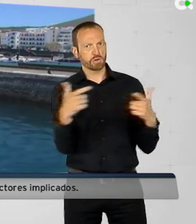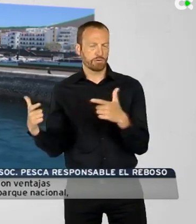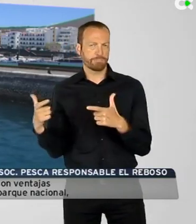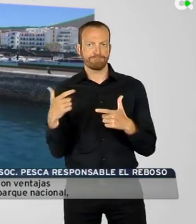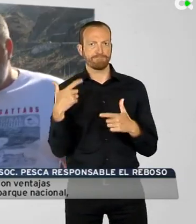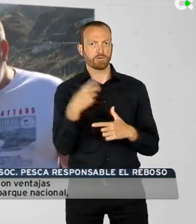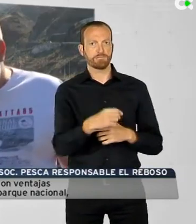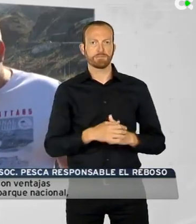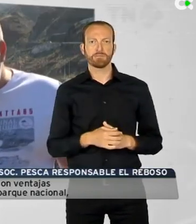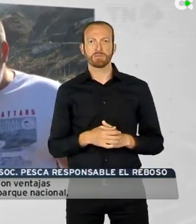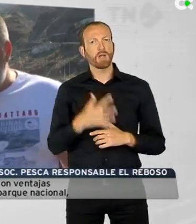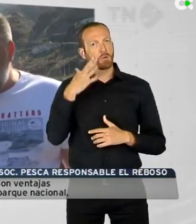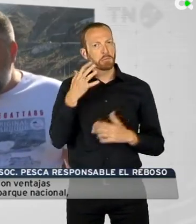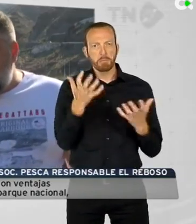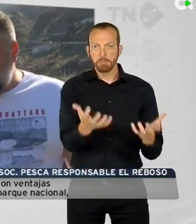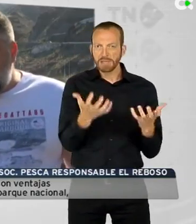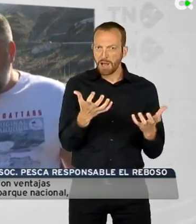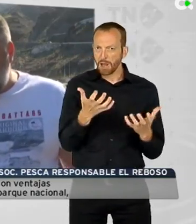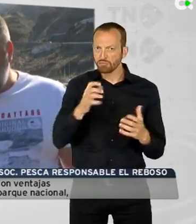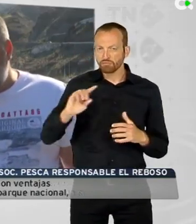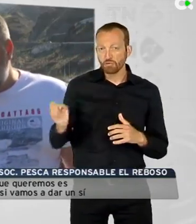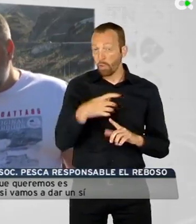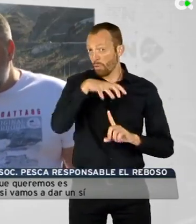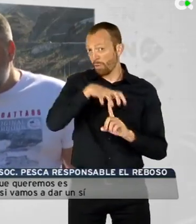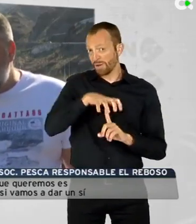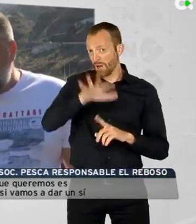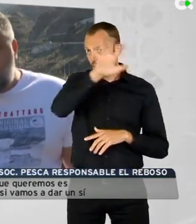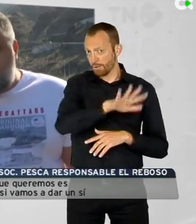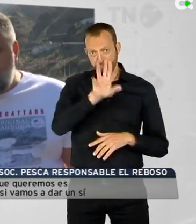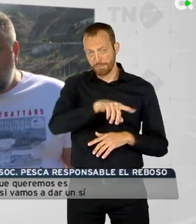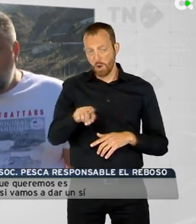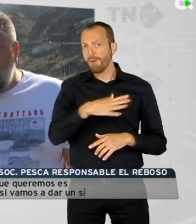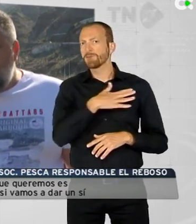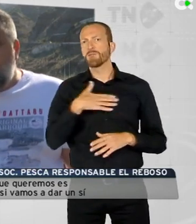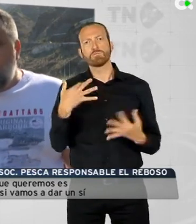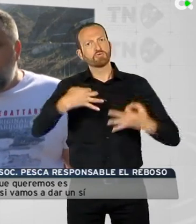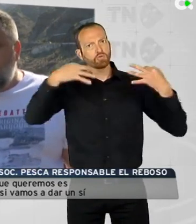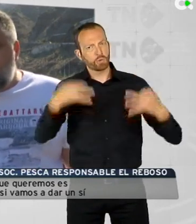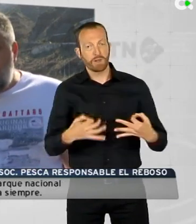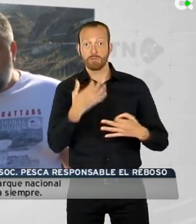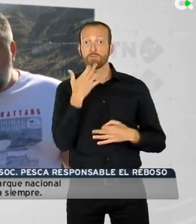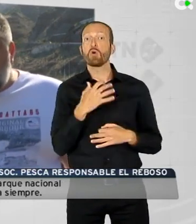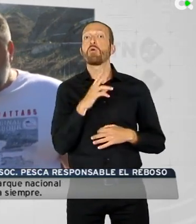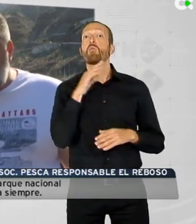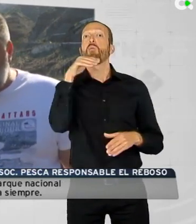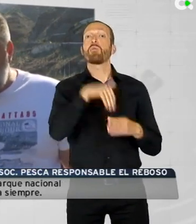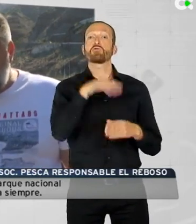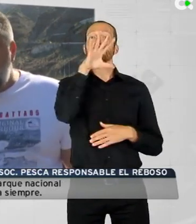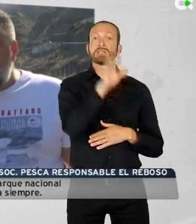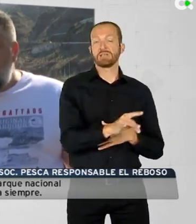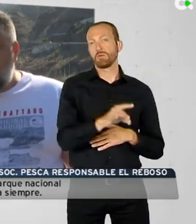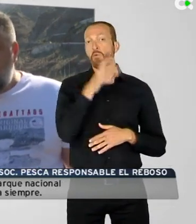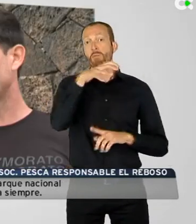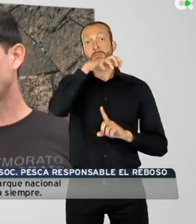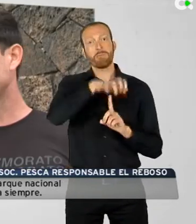implicados. No todos son ventajas a la hora del parque nacional y nosotros lo que queremos es estar seguros de si vamos a dar un sí, porque un parque nacional es